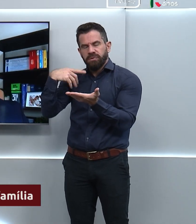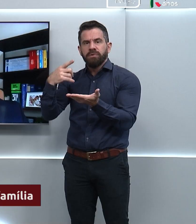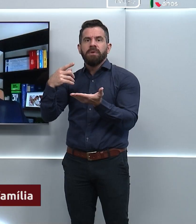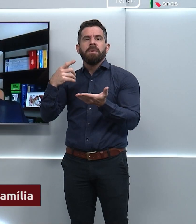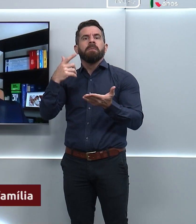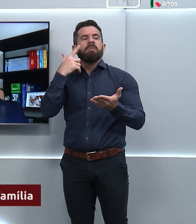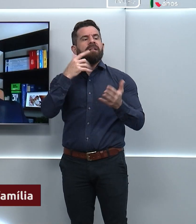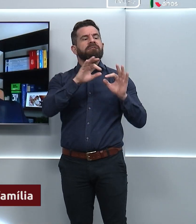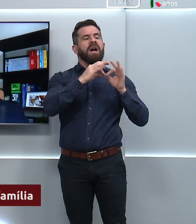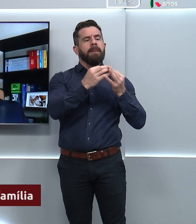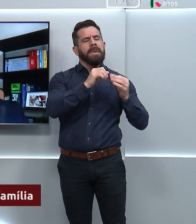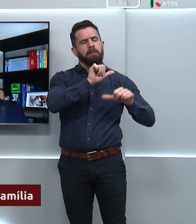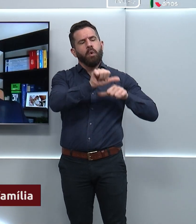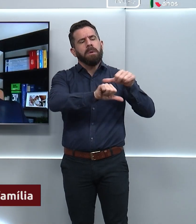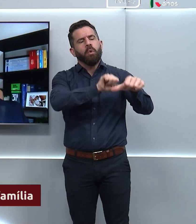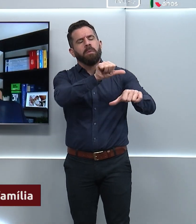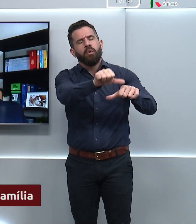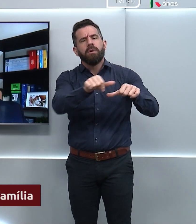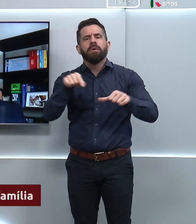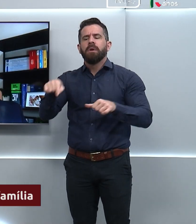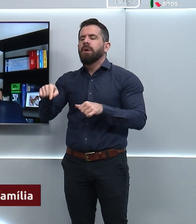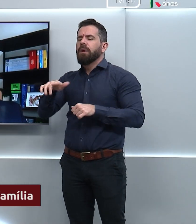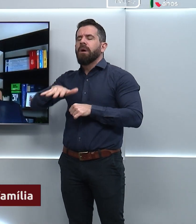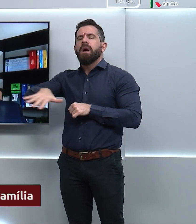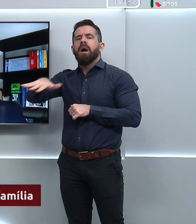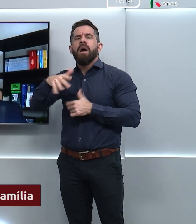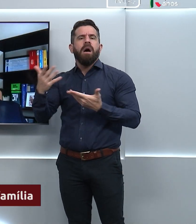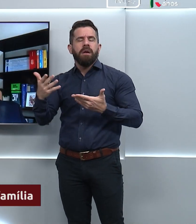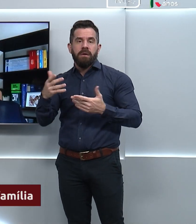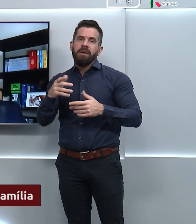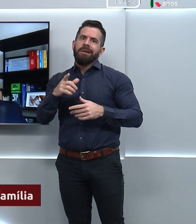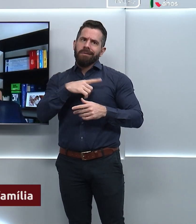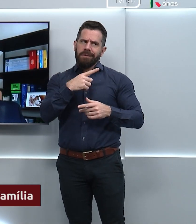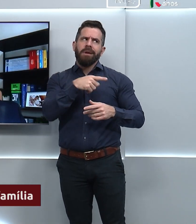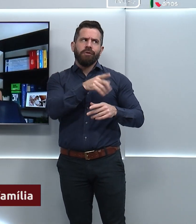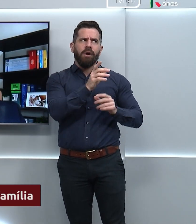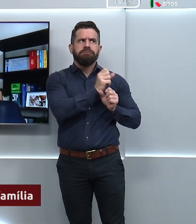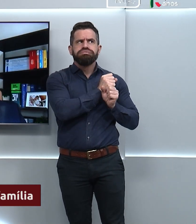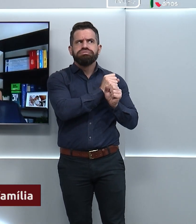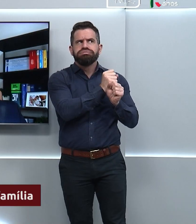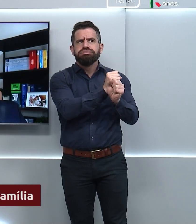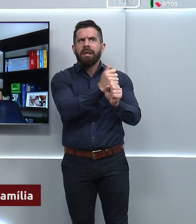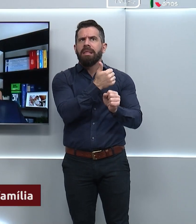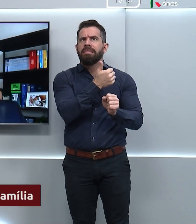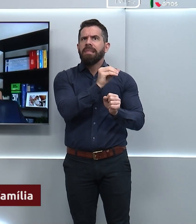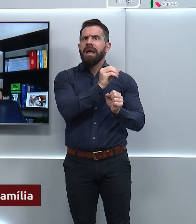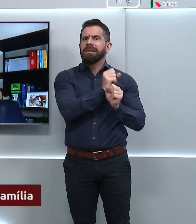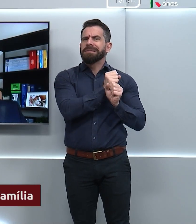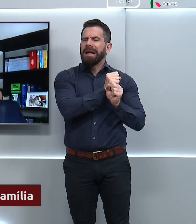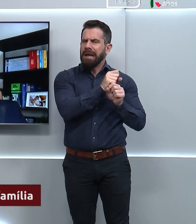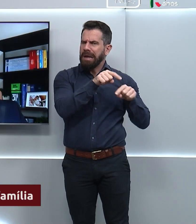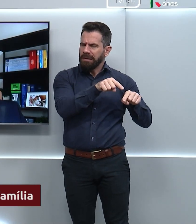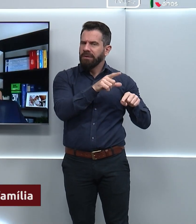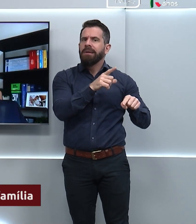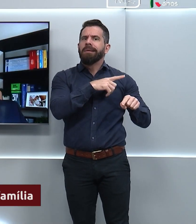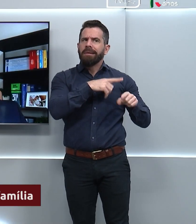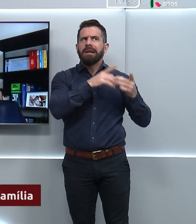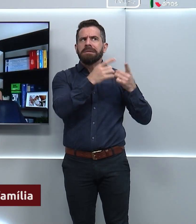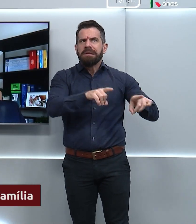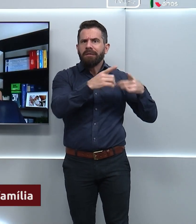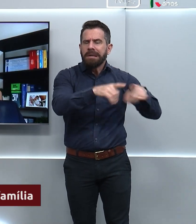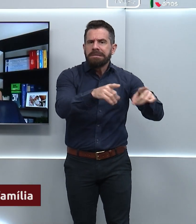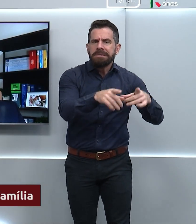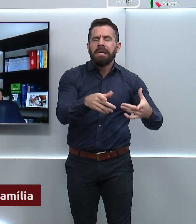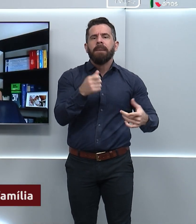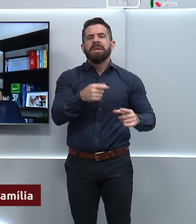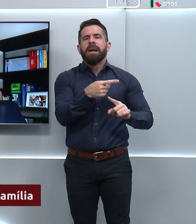décadas, muita coisa tem se alterado, o número de pessoas que se divorciam e que muitas vezes tem que ter guarda compartilhada dos